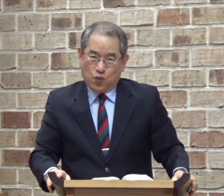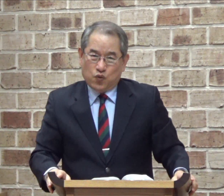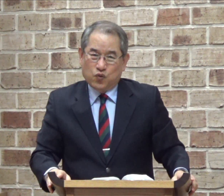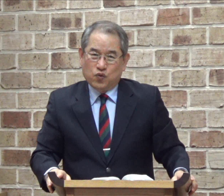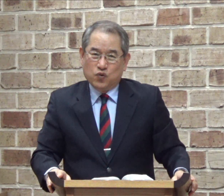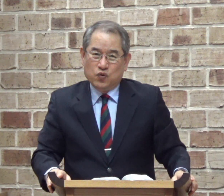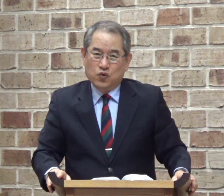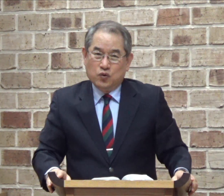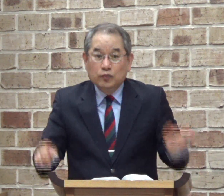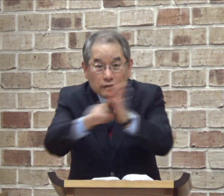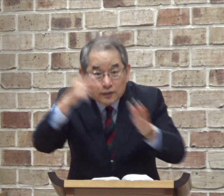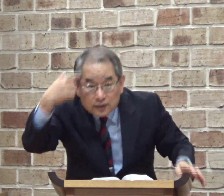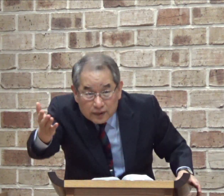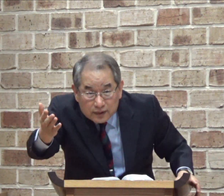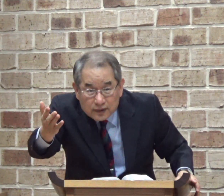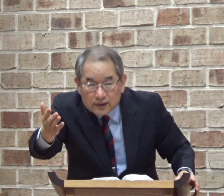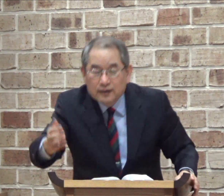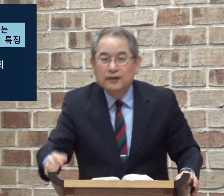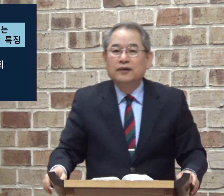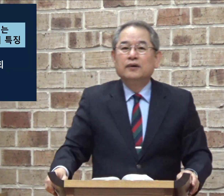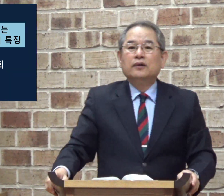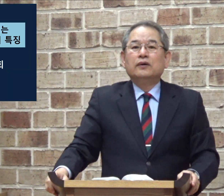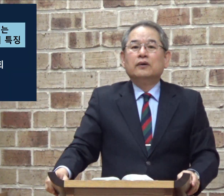여섯 번째는 구제하는 교회.